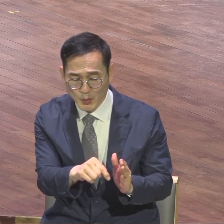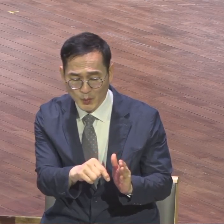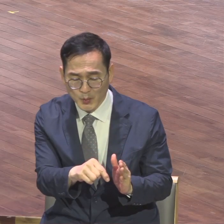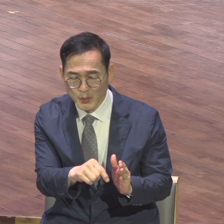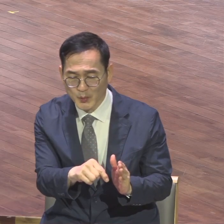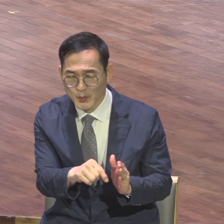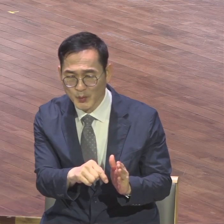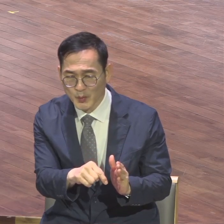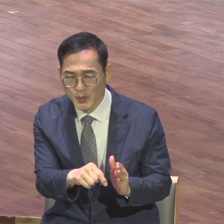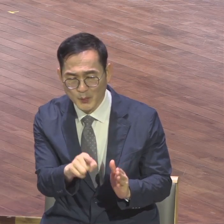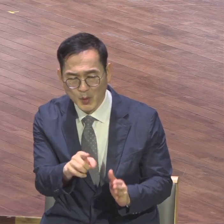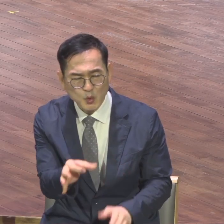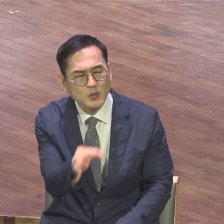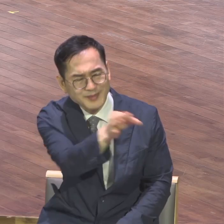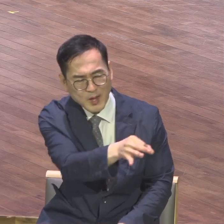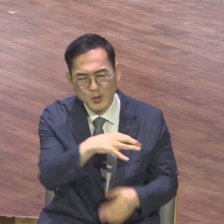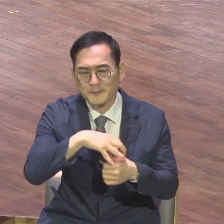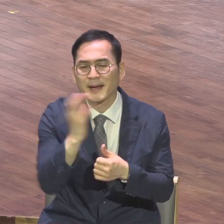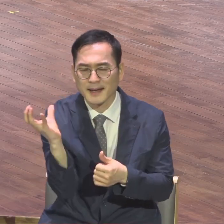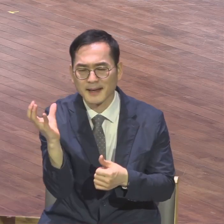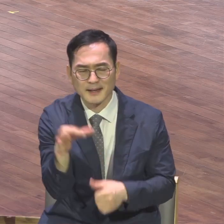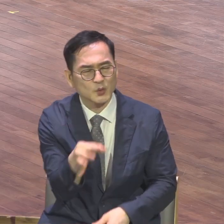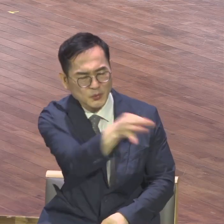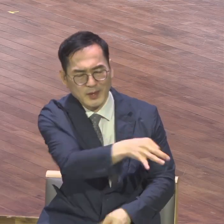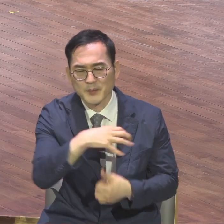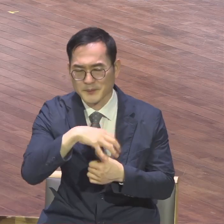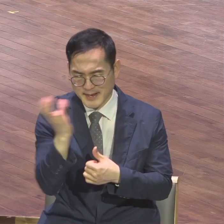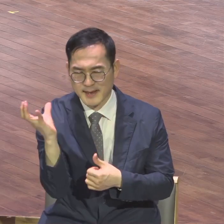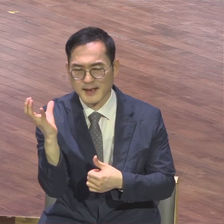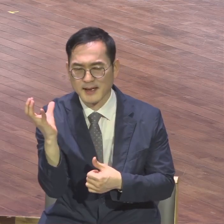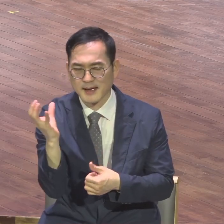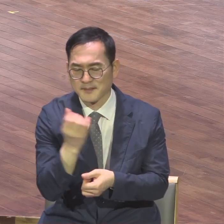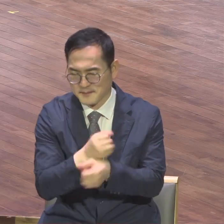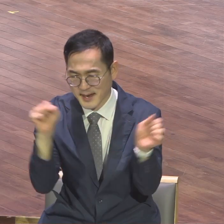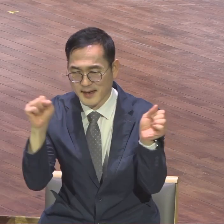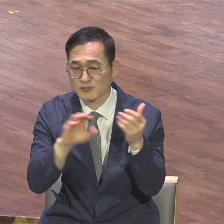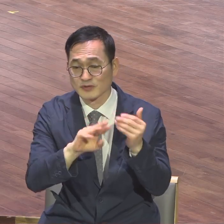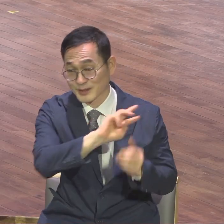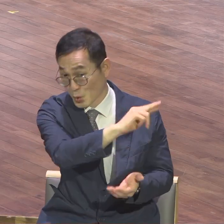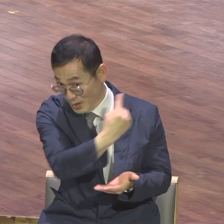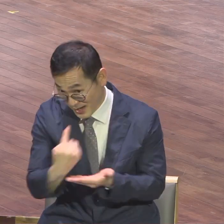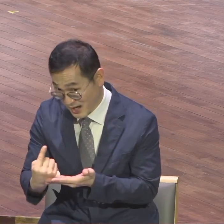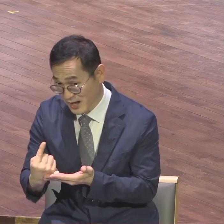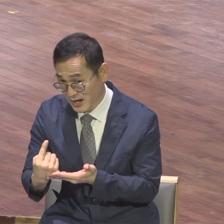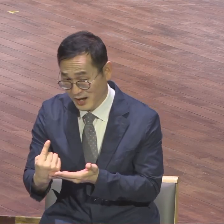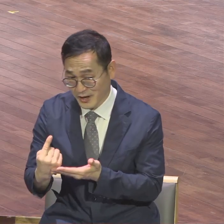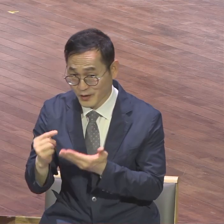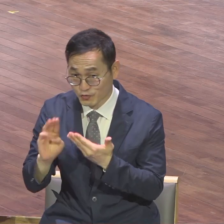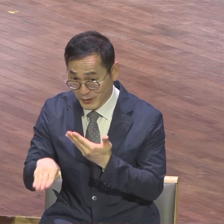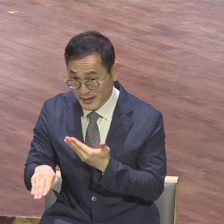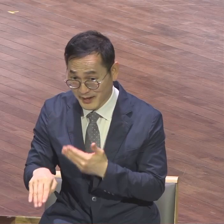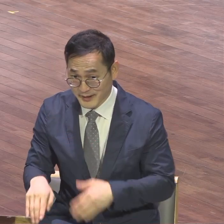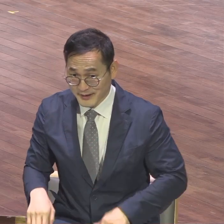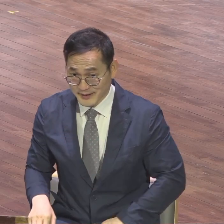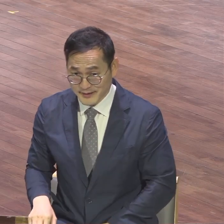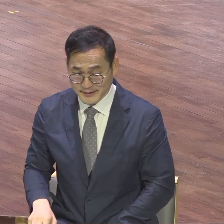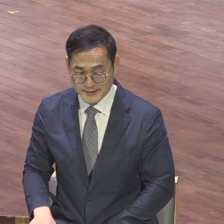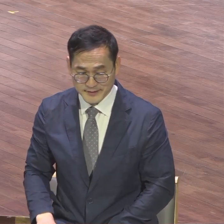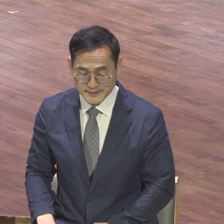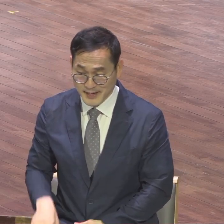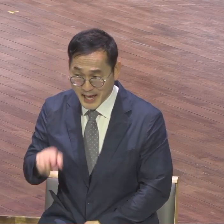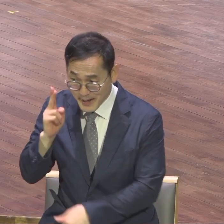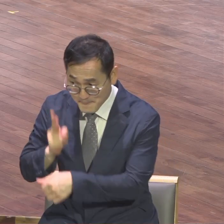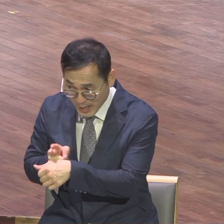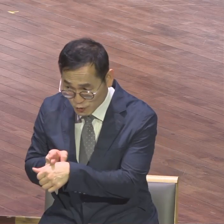그 보수금을 내고 풀려나지요. 풀려나가지고 와가지고 대산이로니까 형제들이